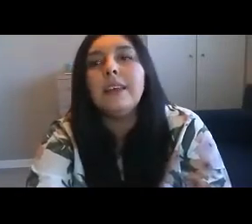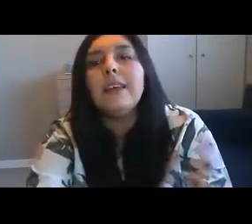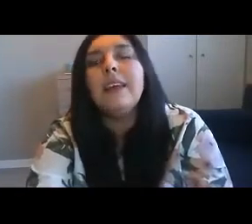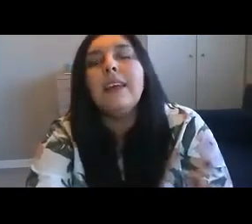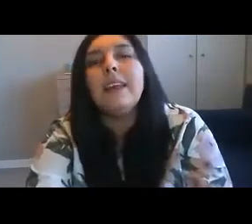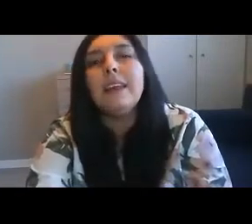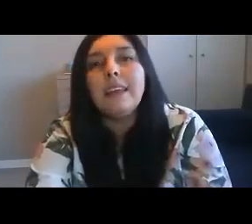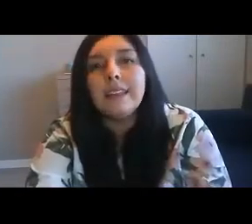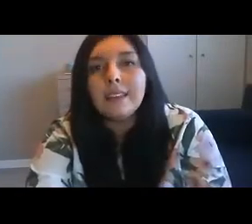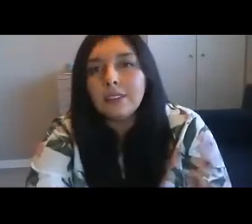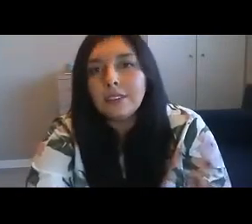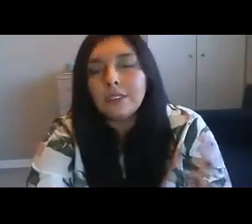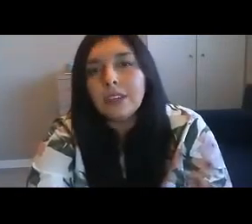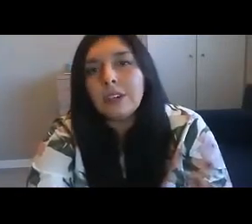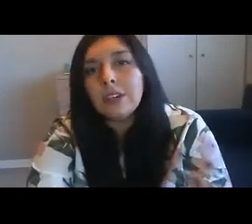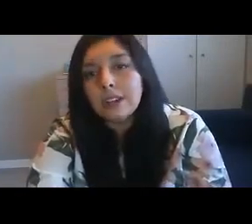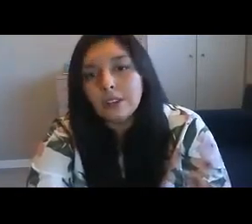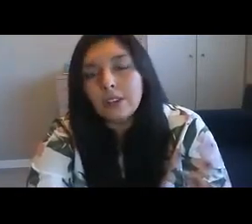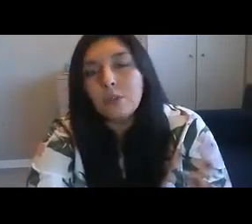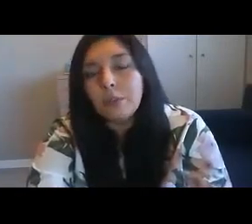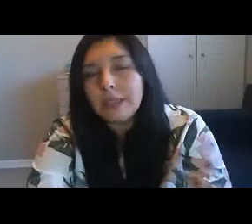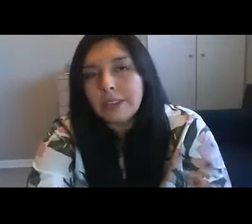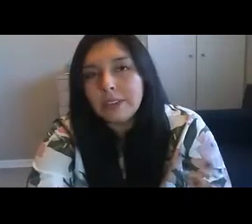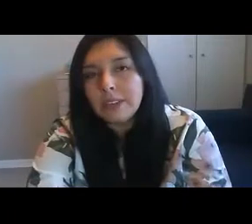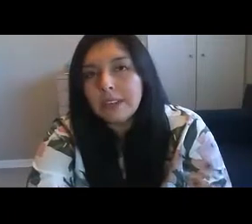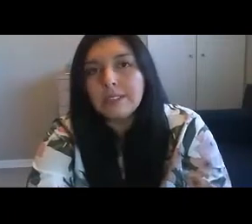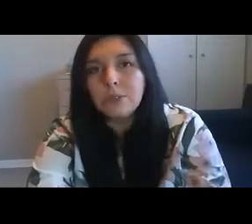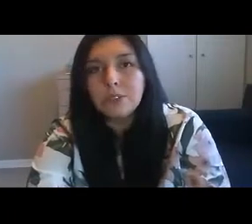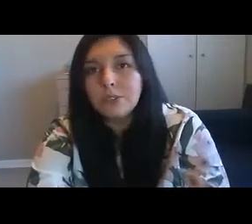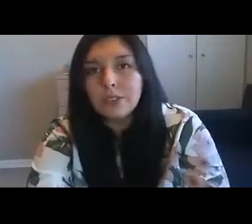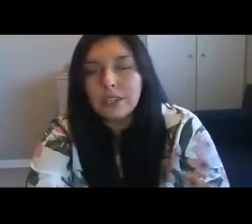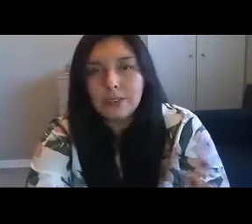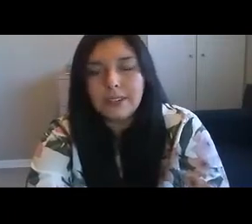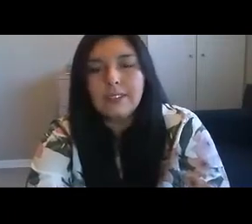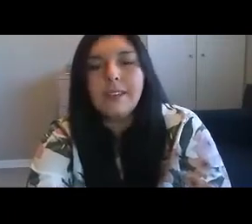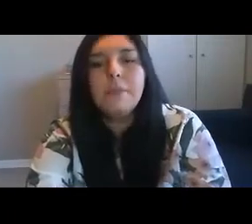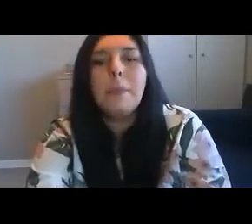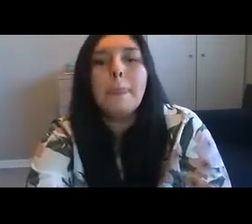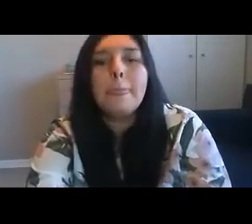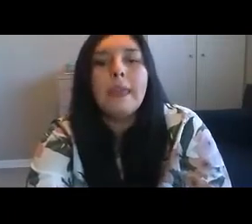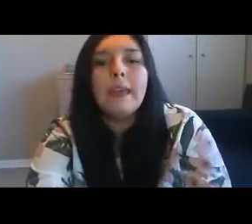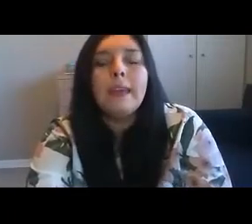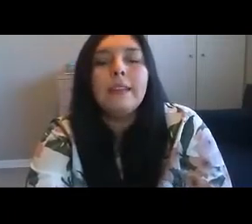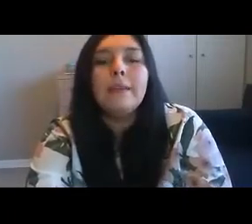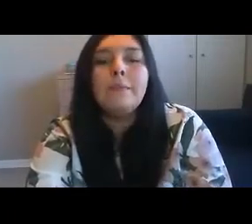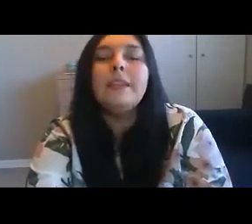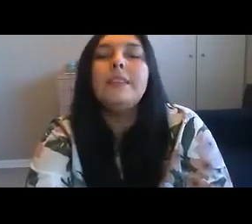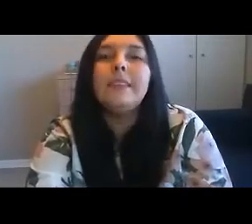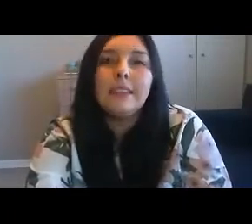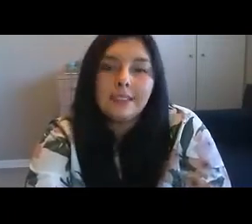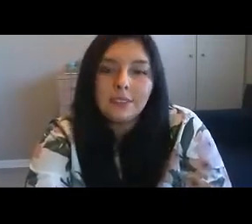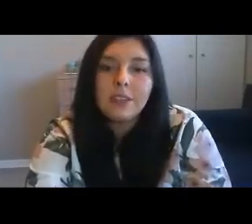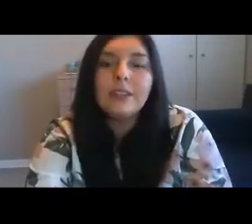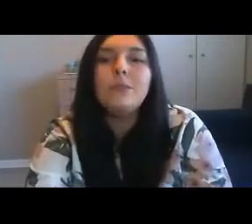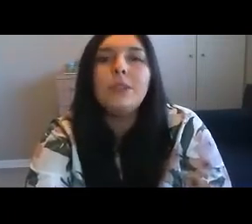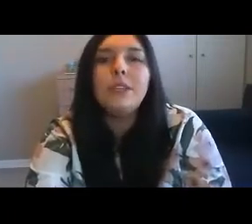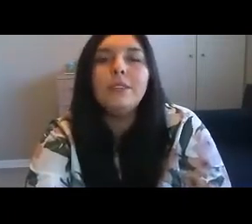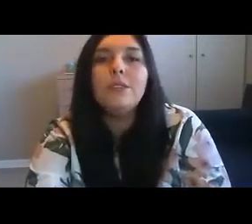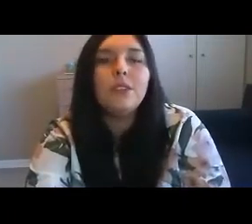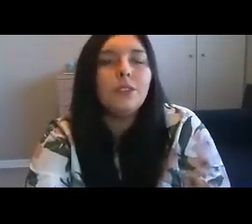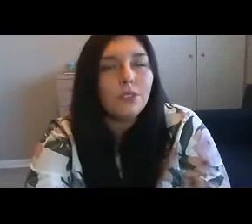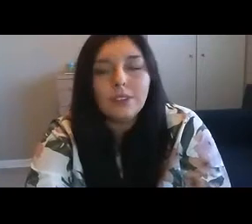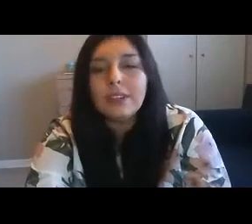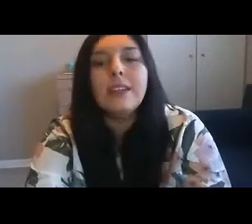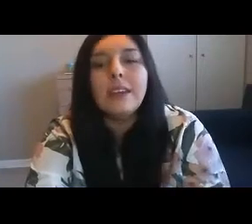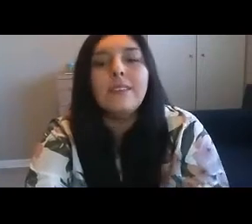sienta en equidad de condiciones con el resto de compañeros y en la situación de la universidad. También enseñar, ¿cierto?, a la comunidad